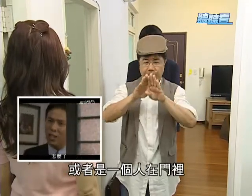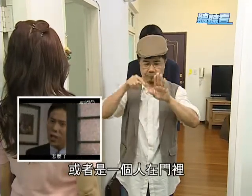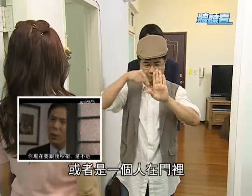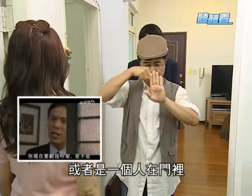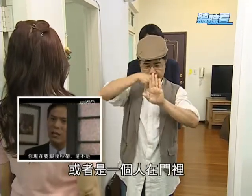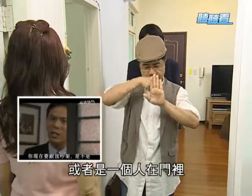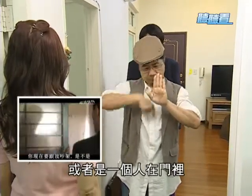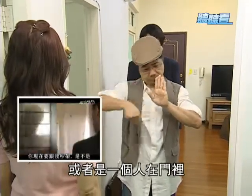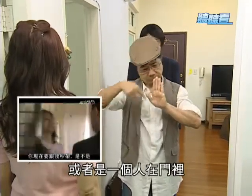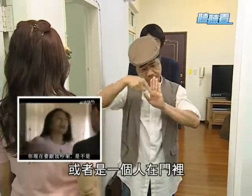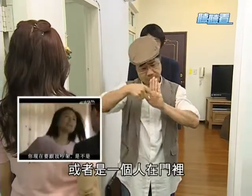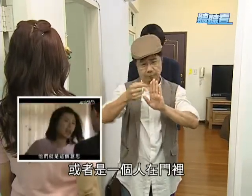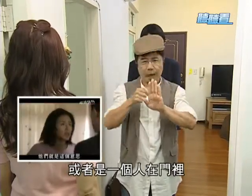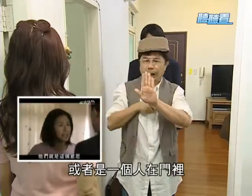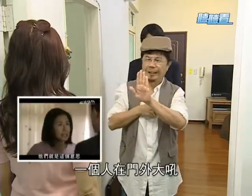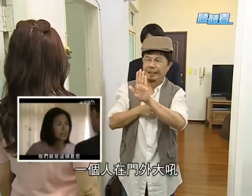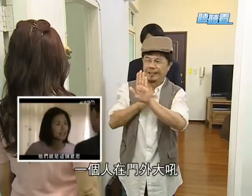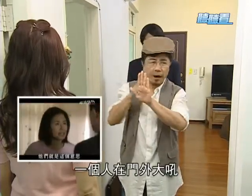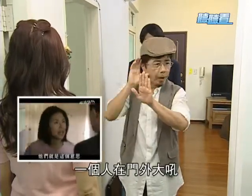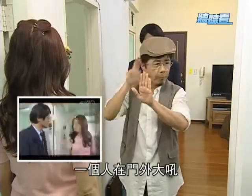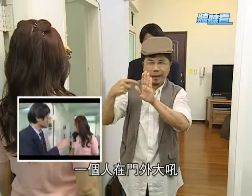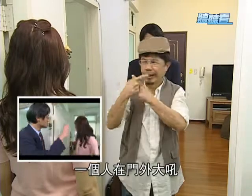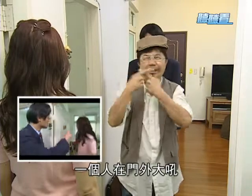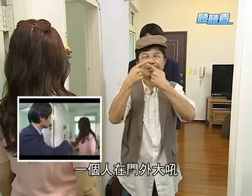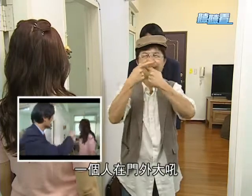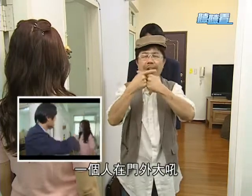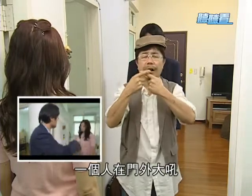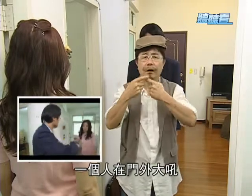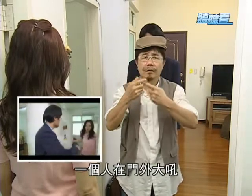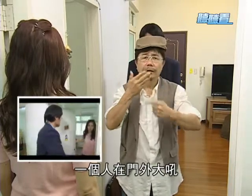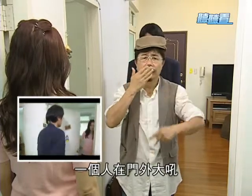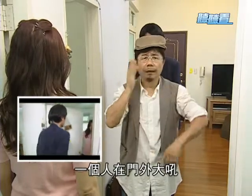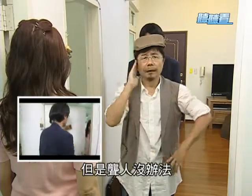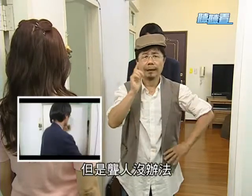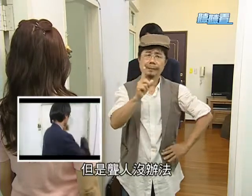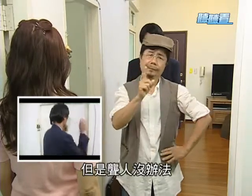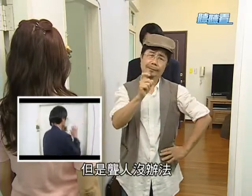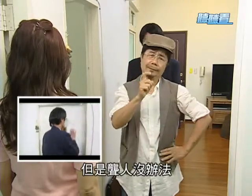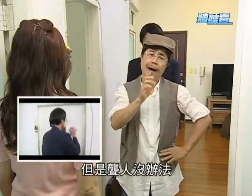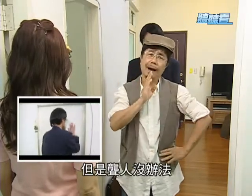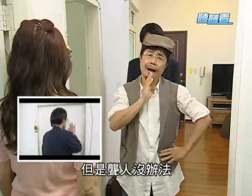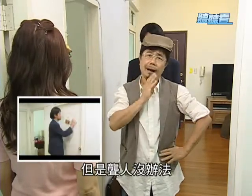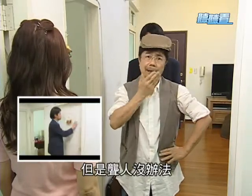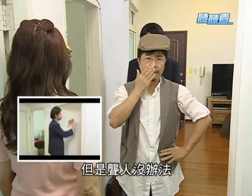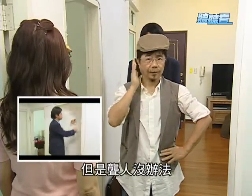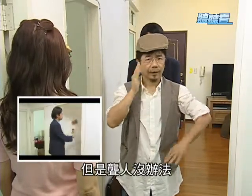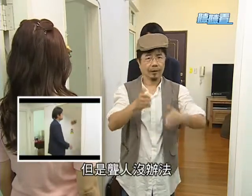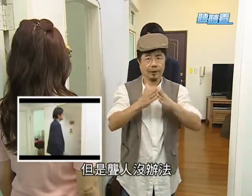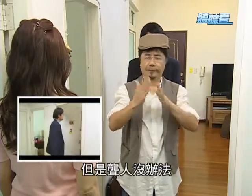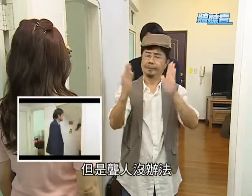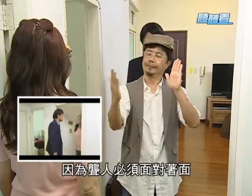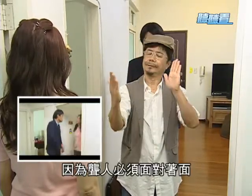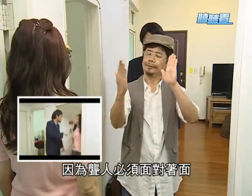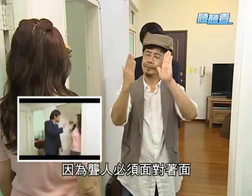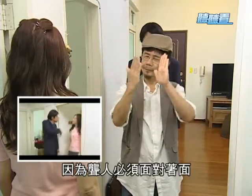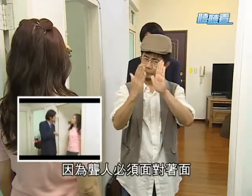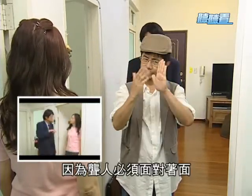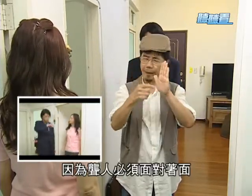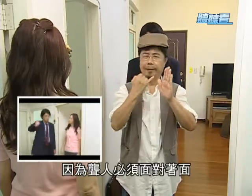人在门里，一个人在门外大吼。但是聋人没办法，因为聋人必须面对